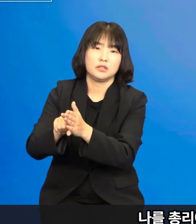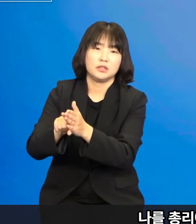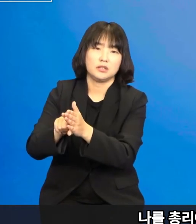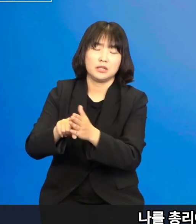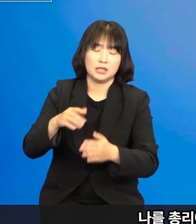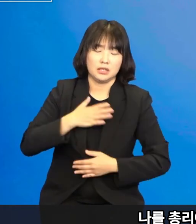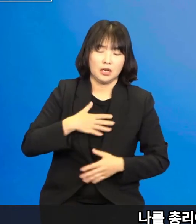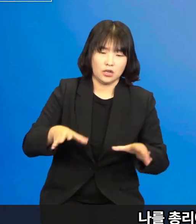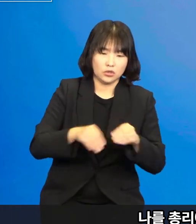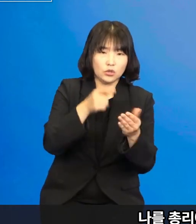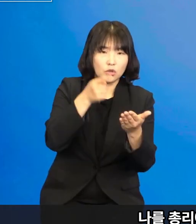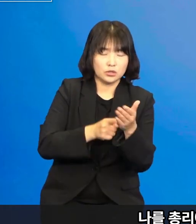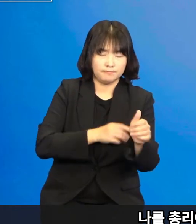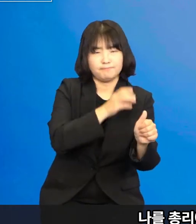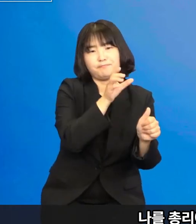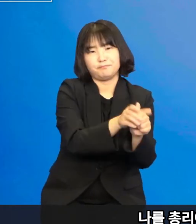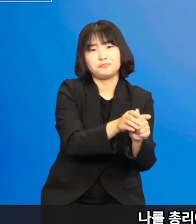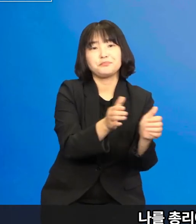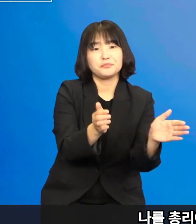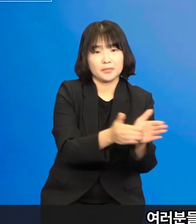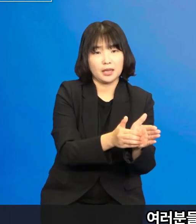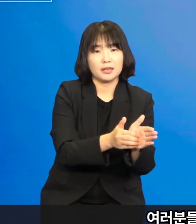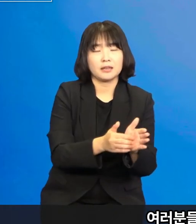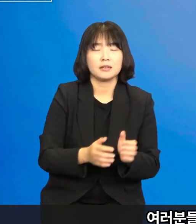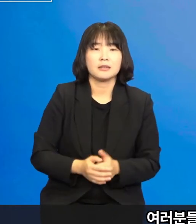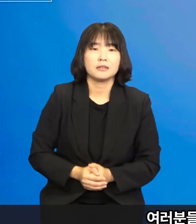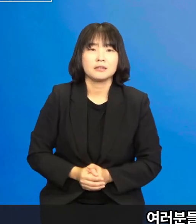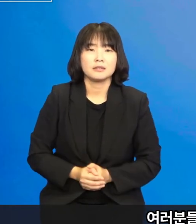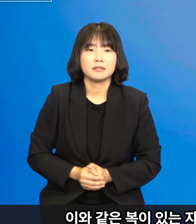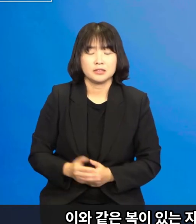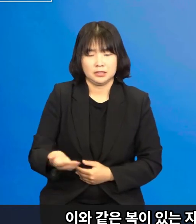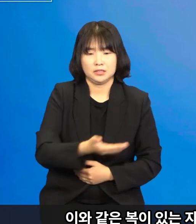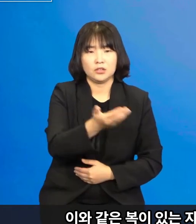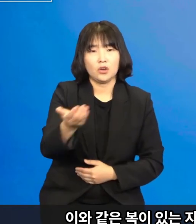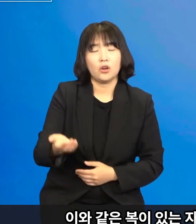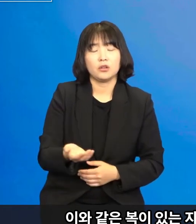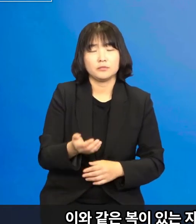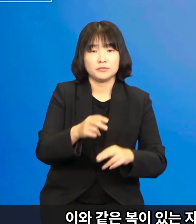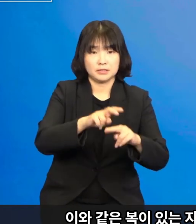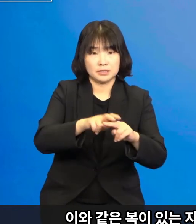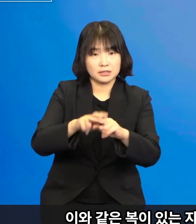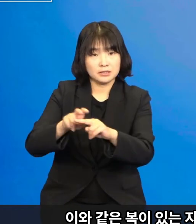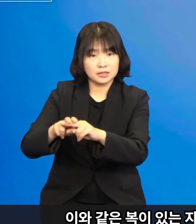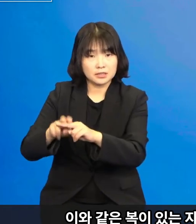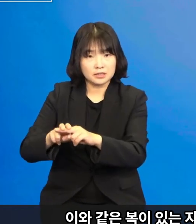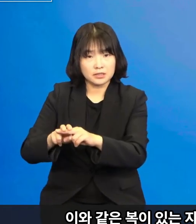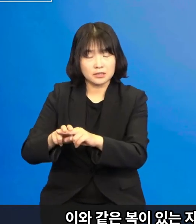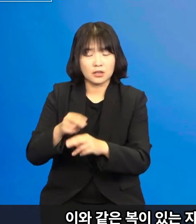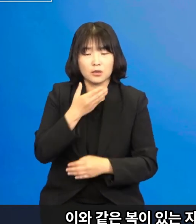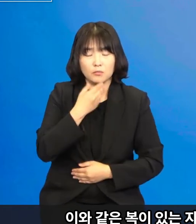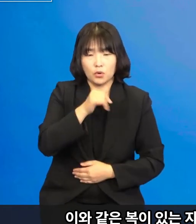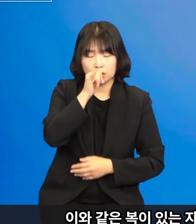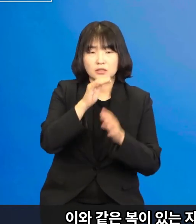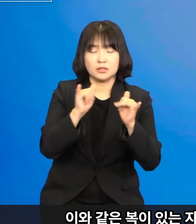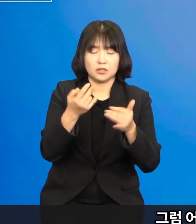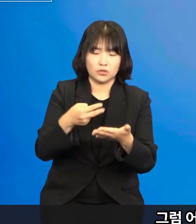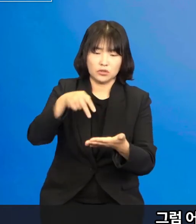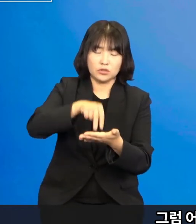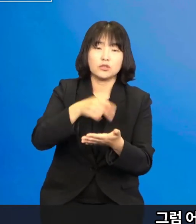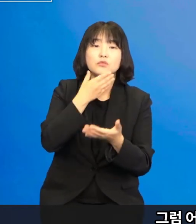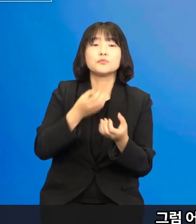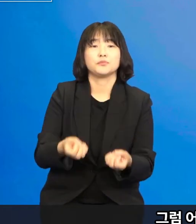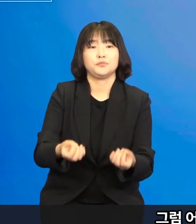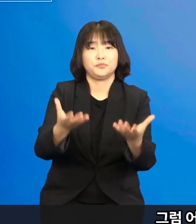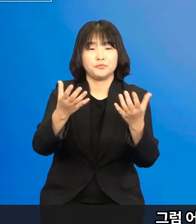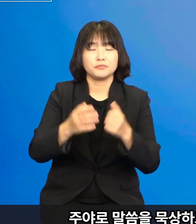총리에 세우신 것입니다. 여러분들이 있는 자리에서 이와 같은 복이 있는 자로 여러분 서시기를 축복합니다.